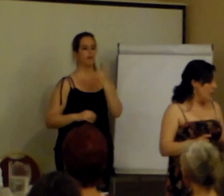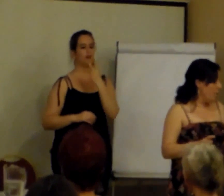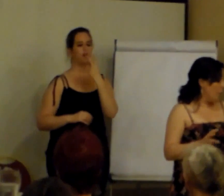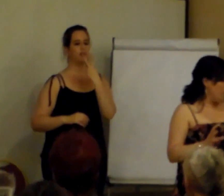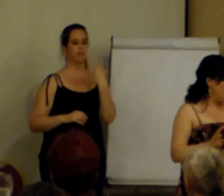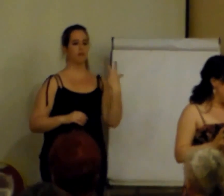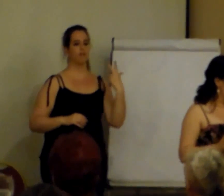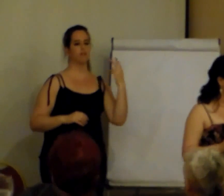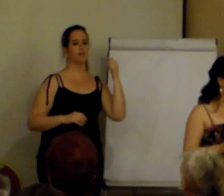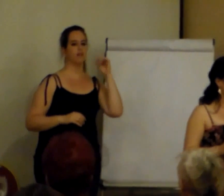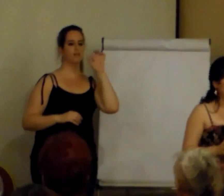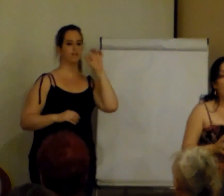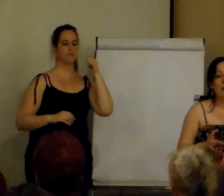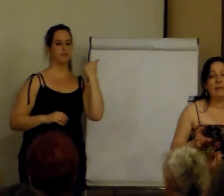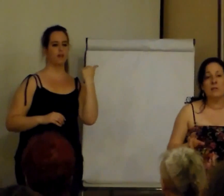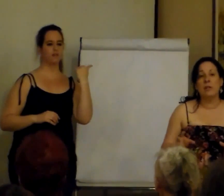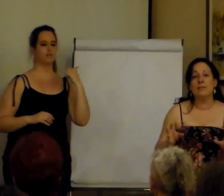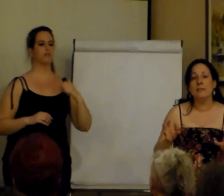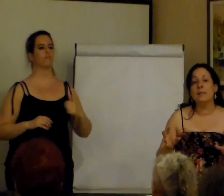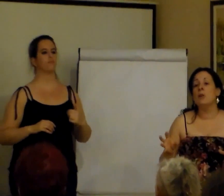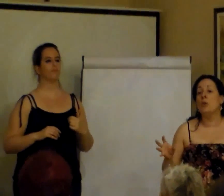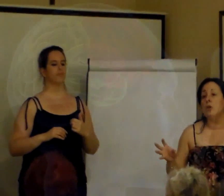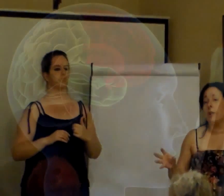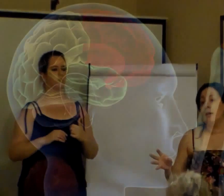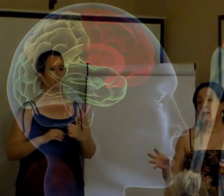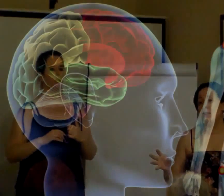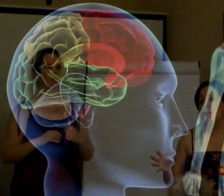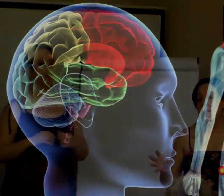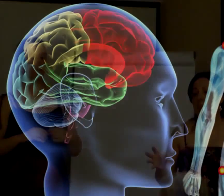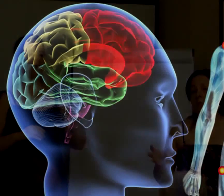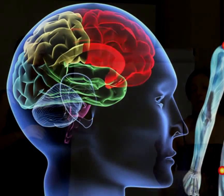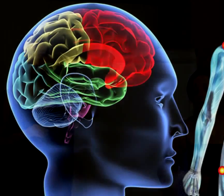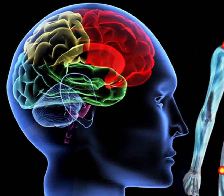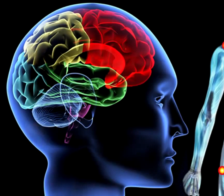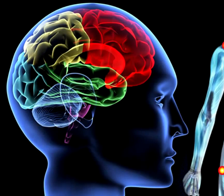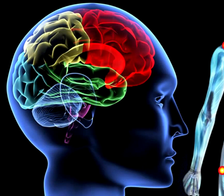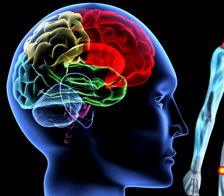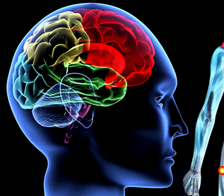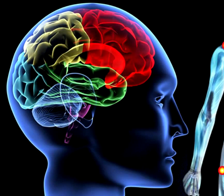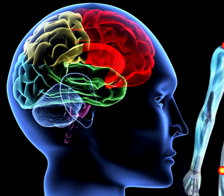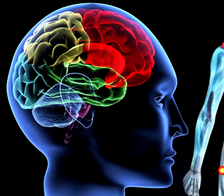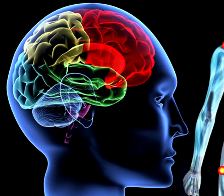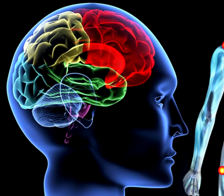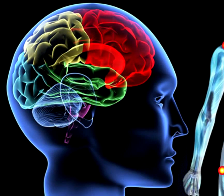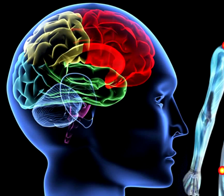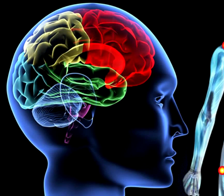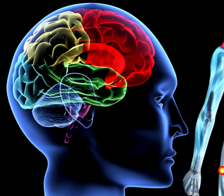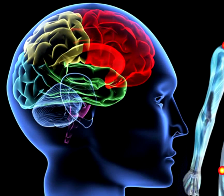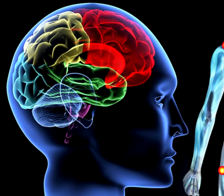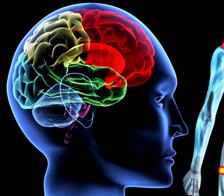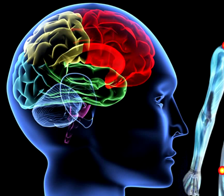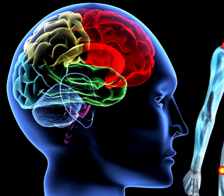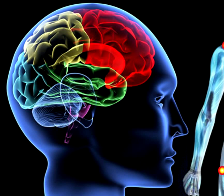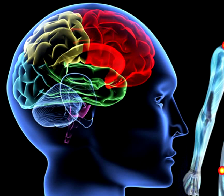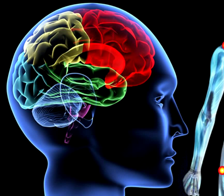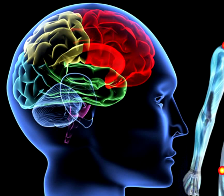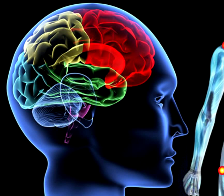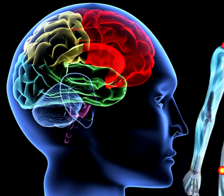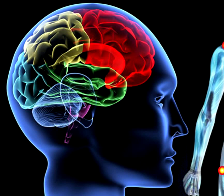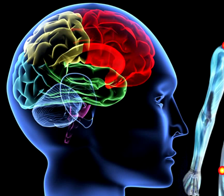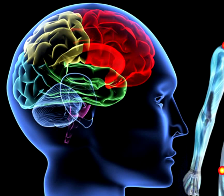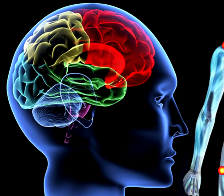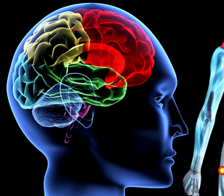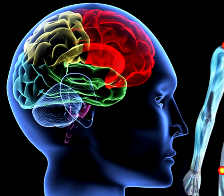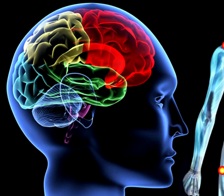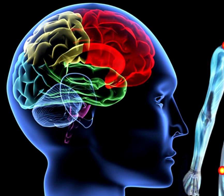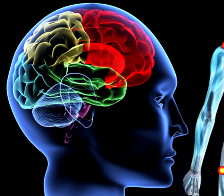lo asoció por primera vez con alteraciones psicológicas y de una forma un poco más grata que lo que se había hecho